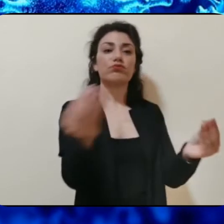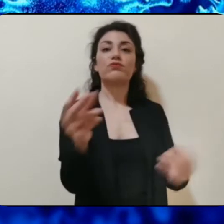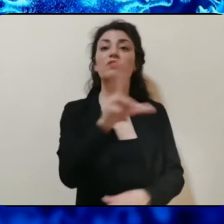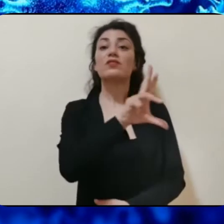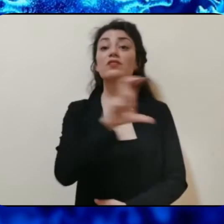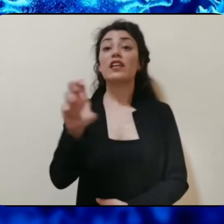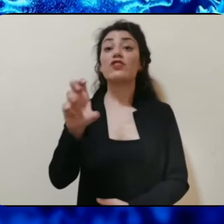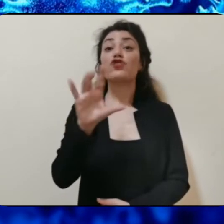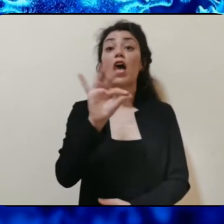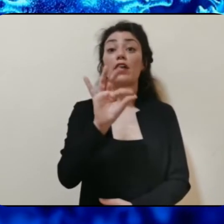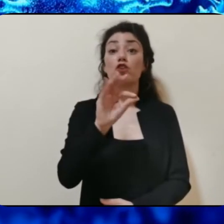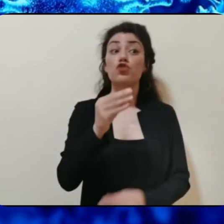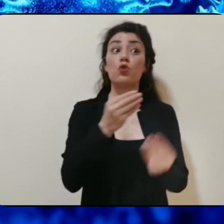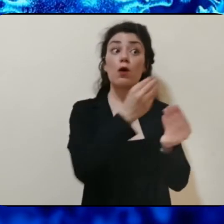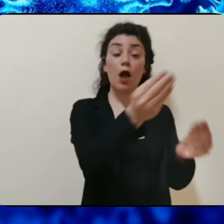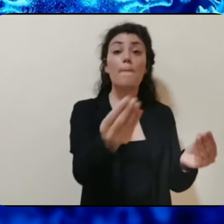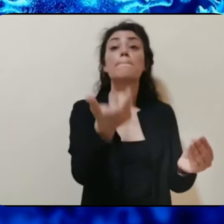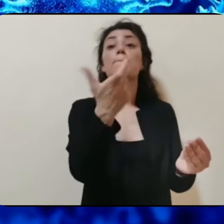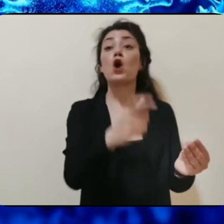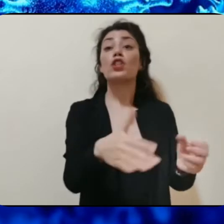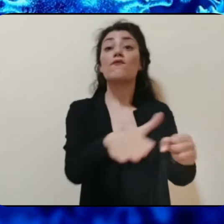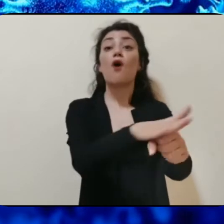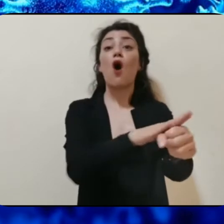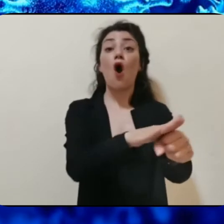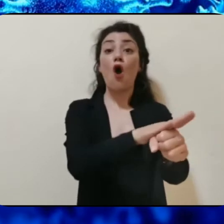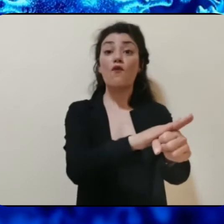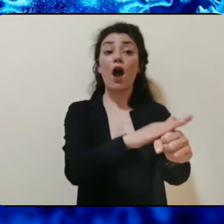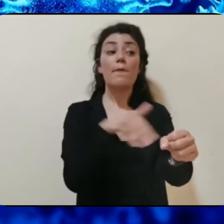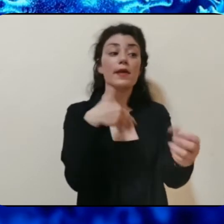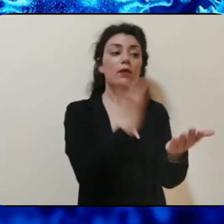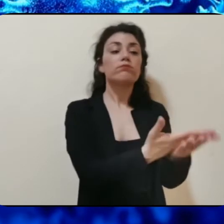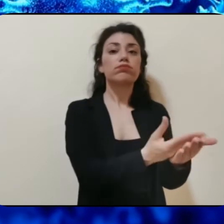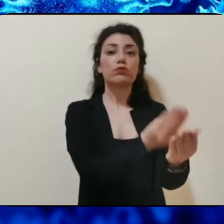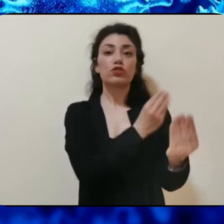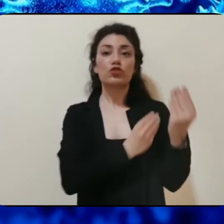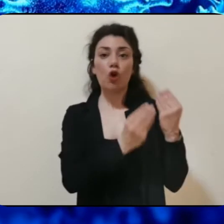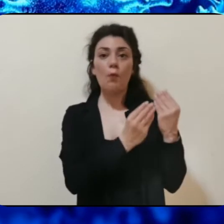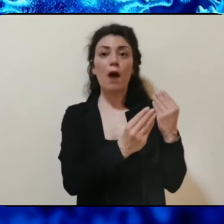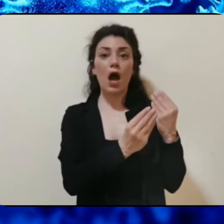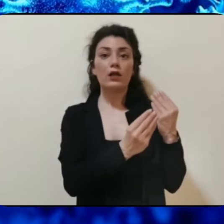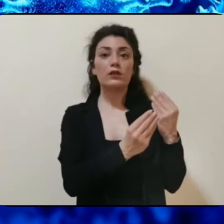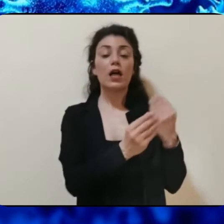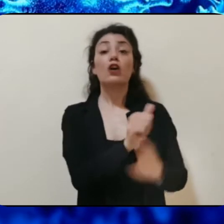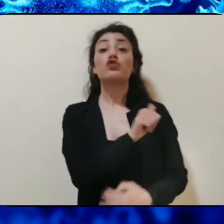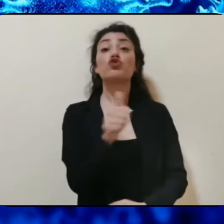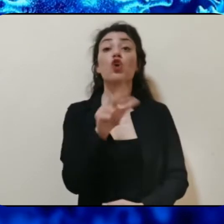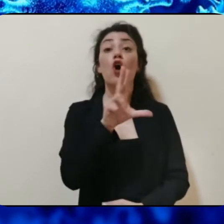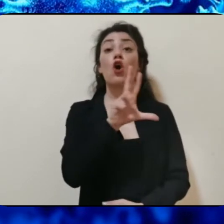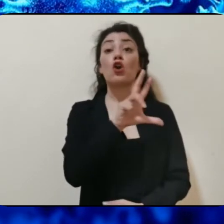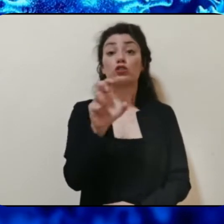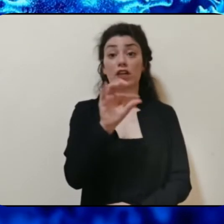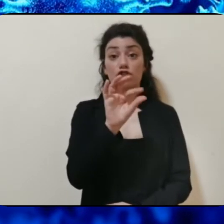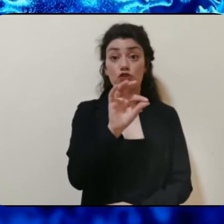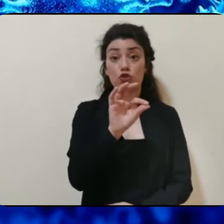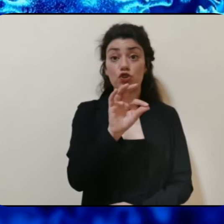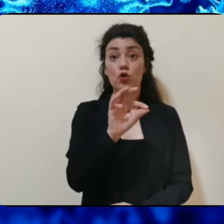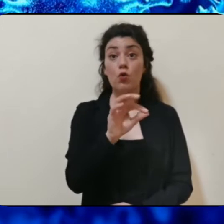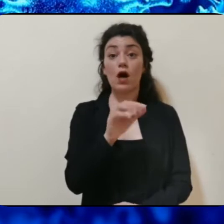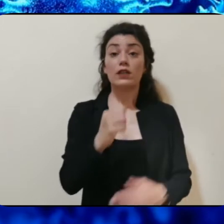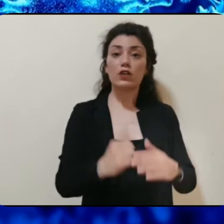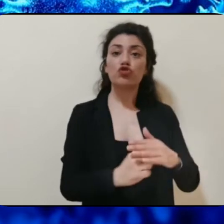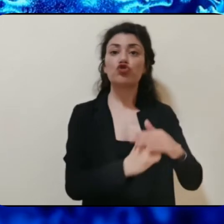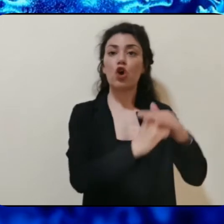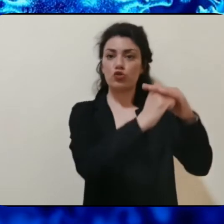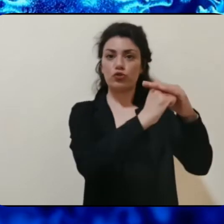card perché sono quelli appunto 350 che avevano in via prioritaria, ripeto, i requisiti, quindi nessuna forma